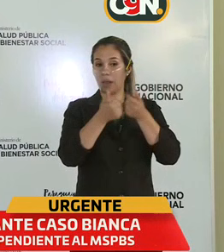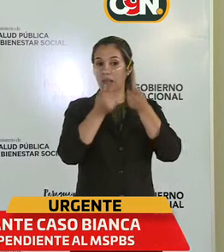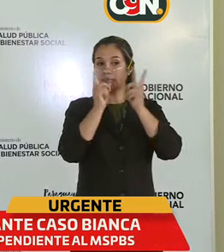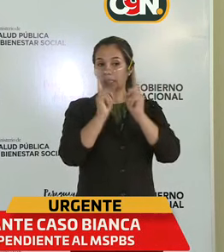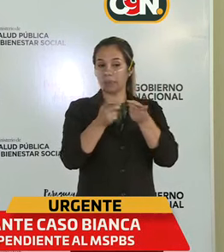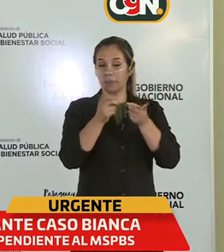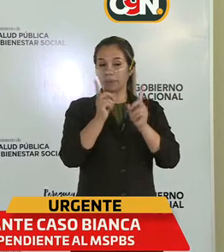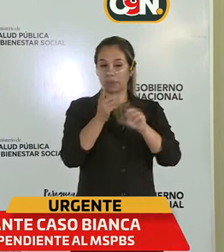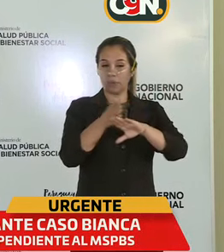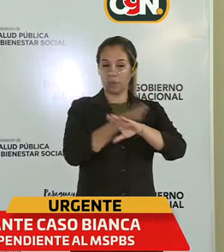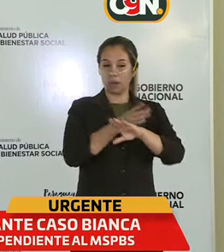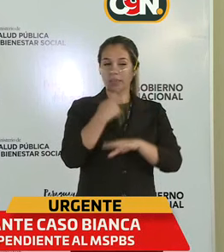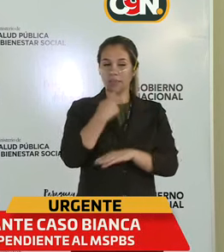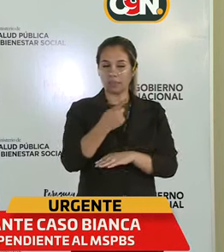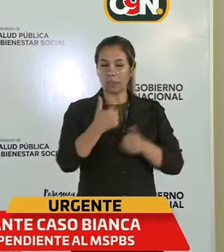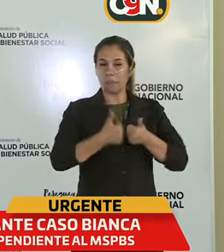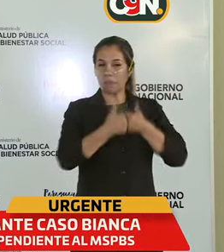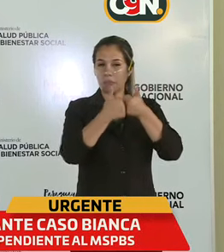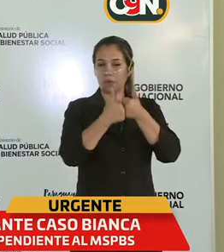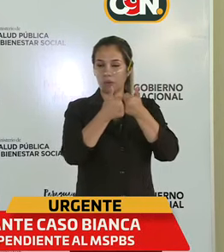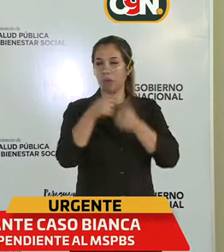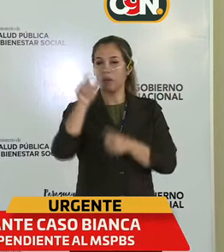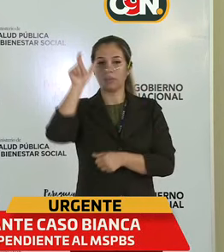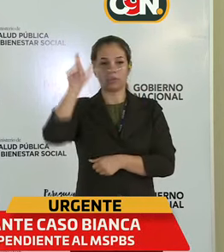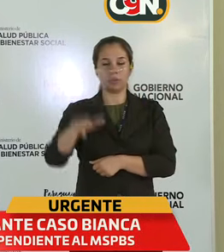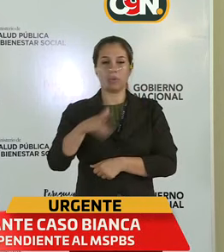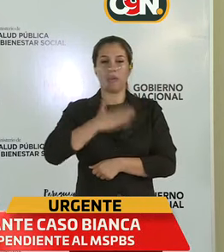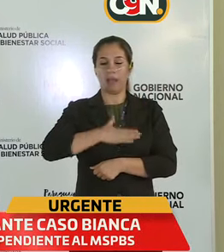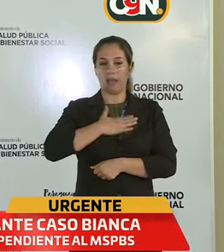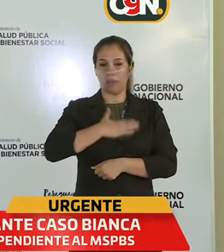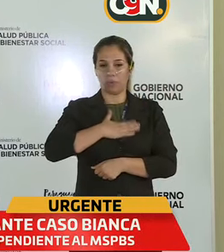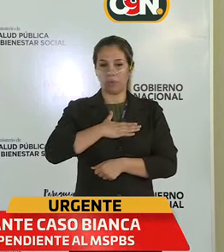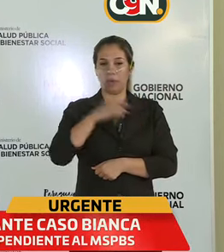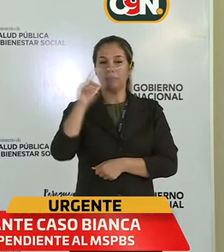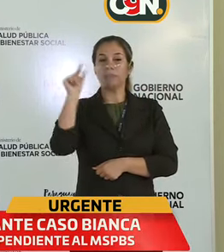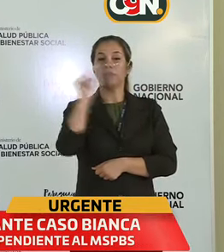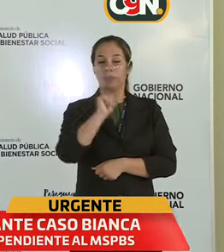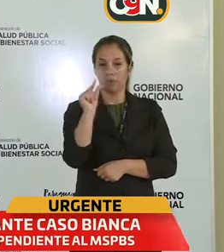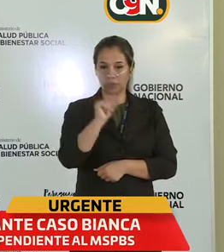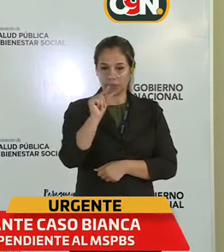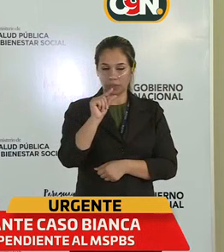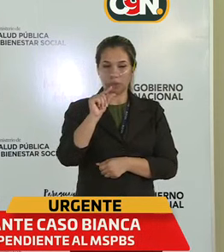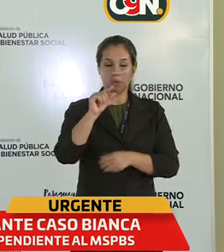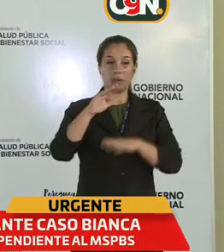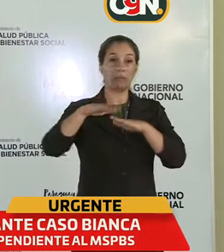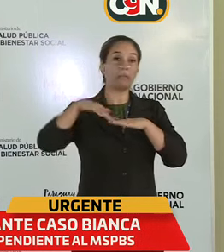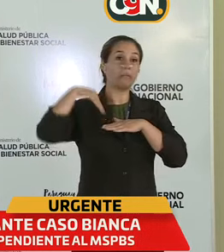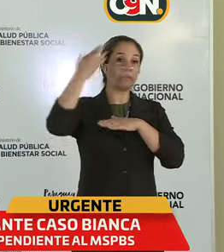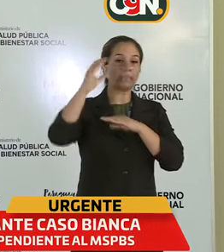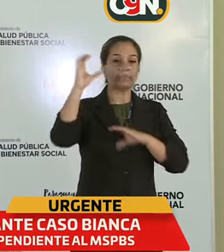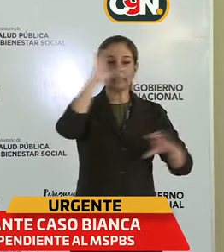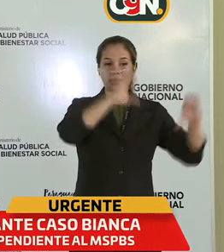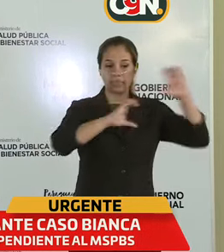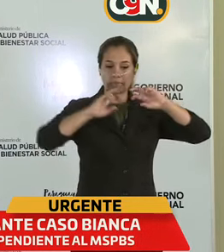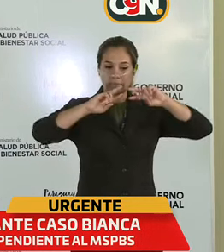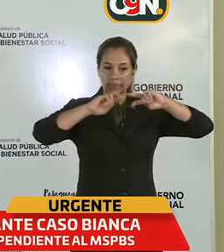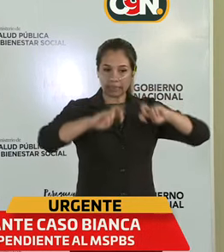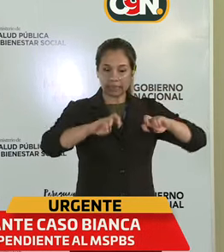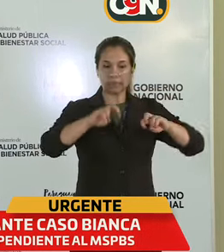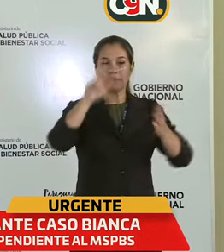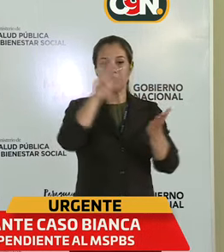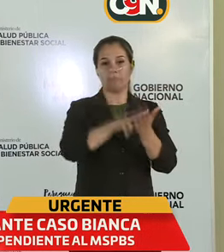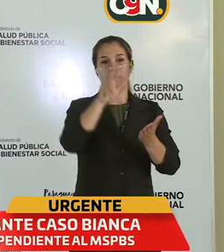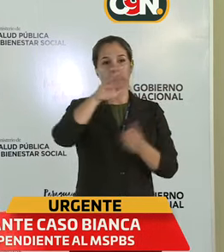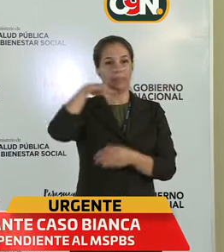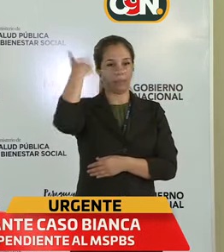evolución es inexorable, suelen aprobar de manera provisoria hasta tener evidencias científicas. Hay un montón